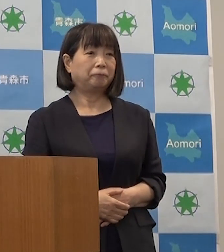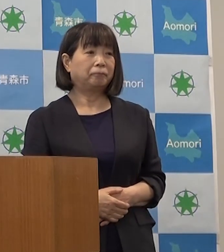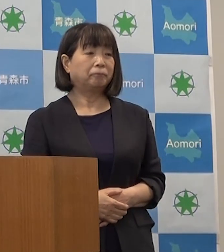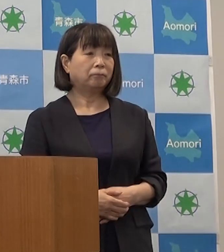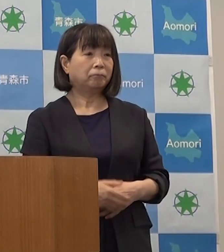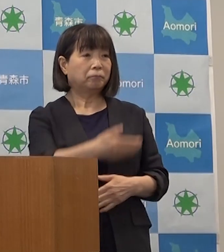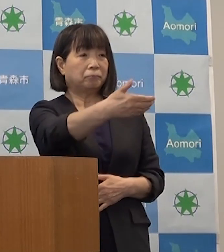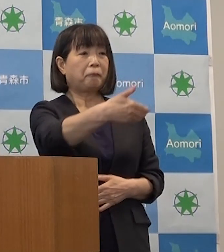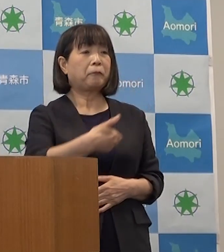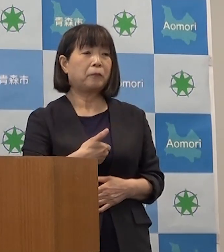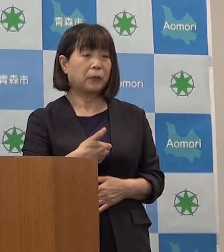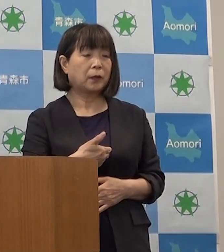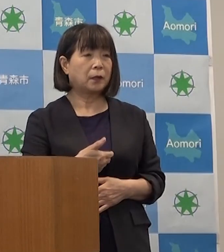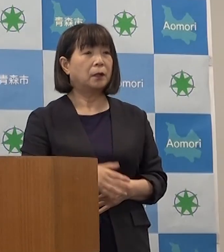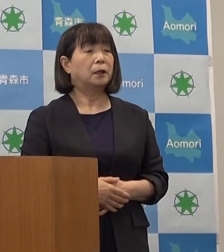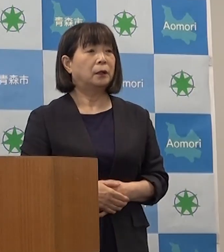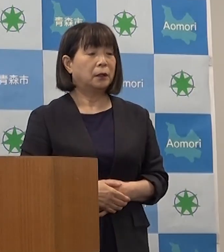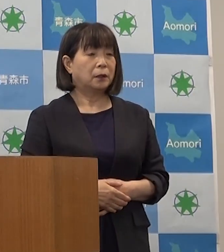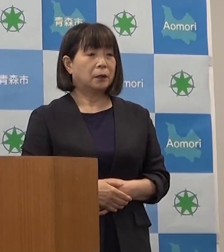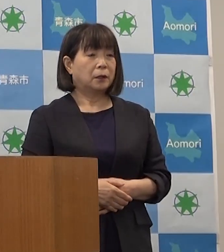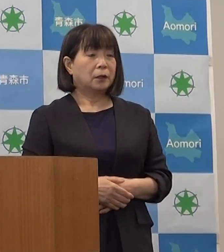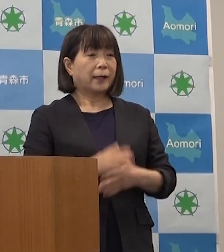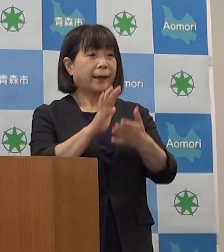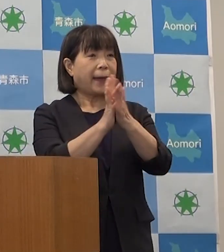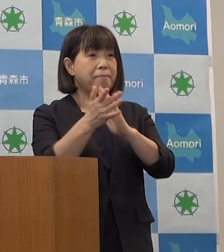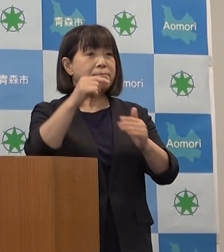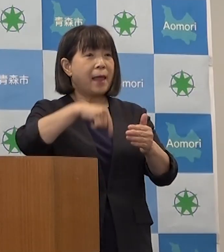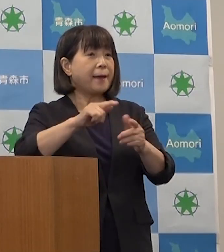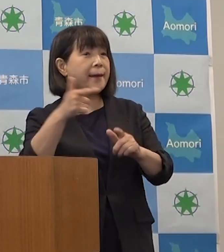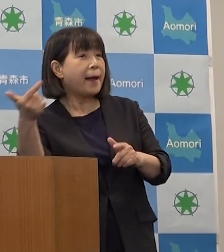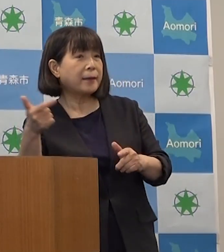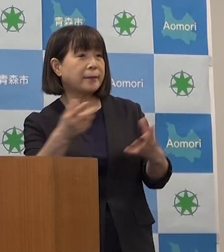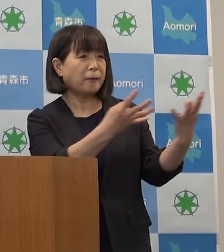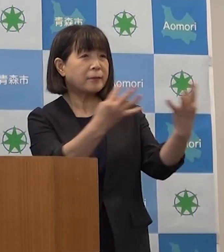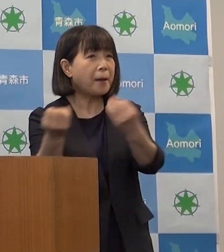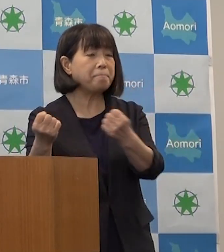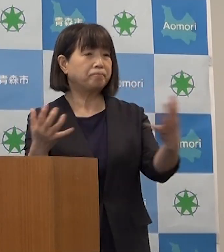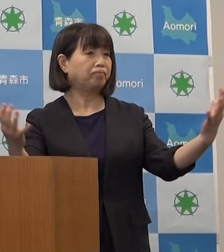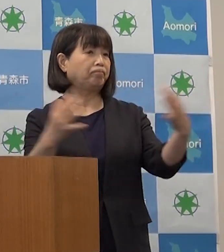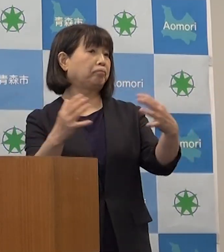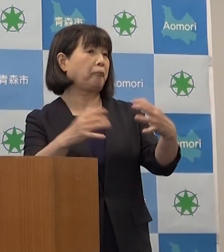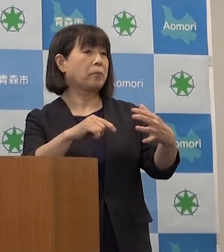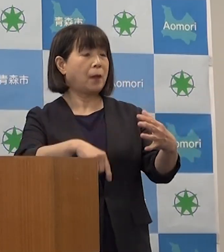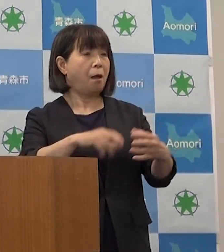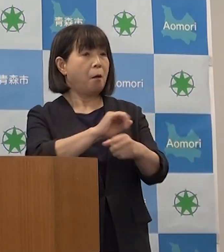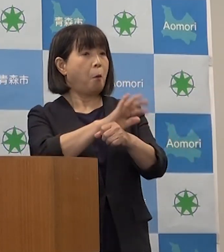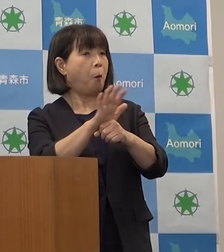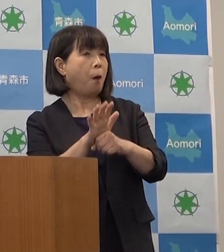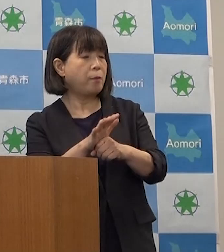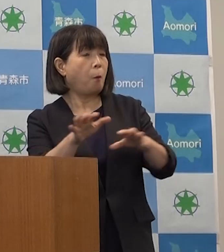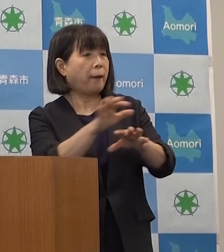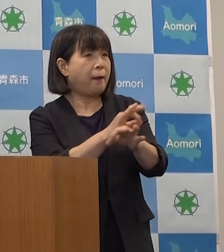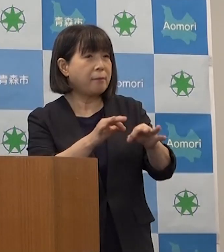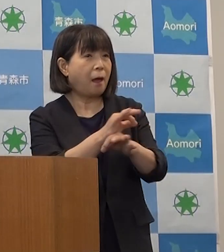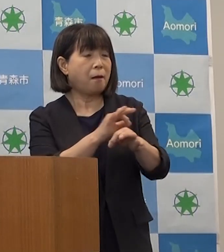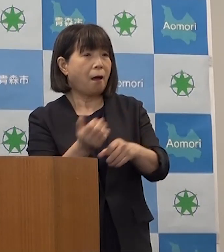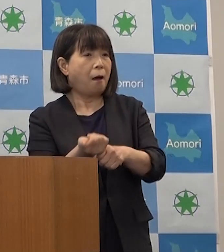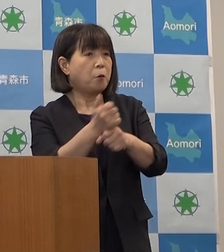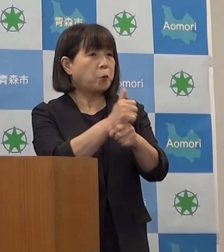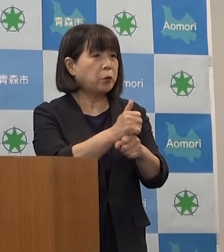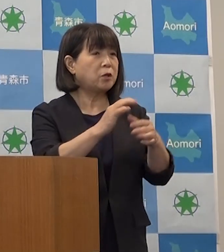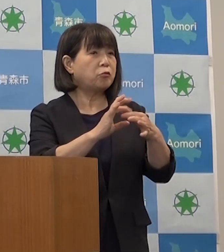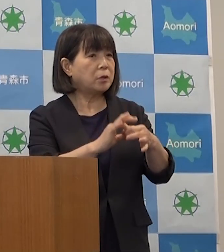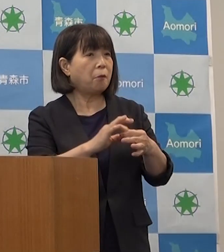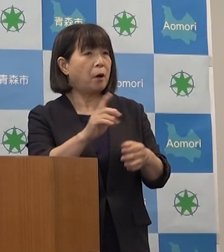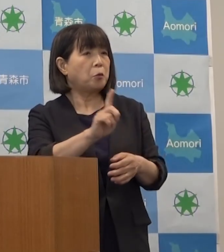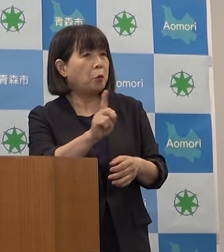その中心市街地に県内外含めたくさんの人がいらっしゃったということで、そのコロナ後の経済回復というところについてはこうどの